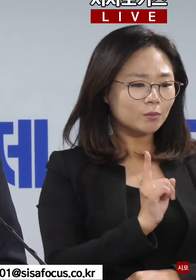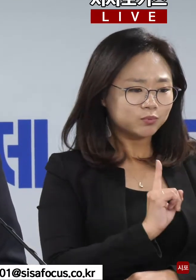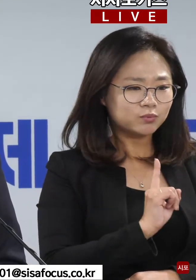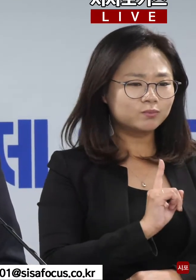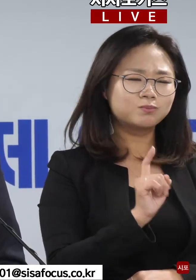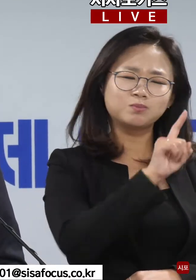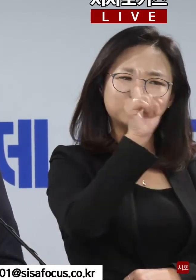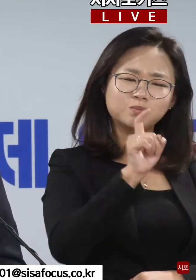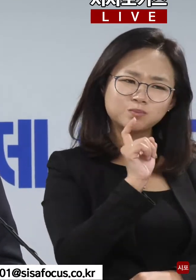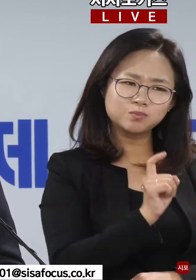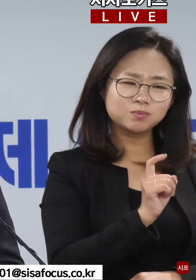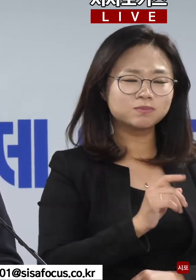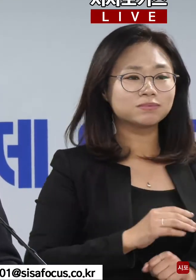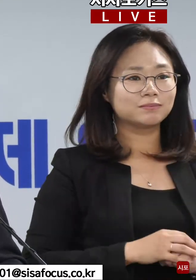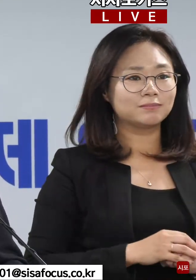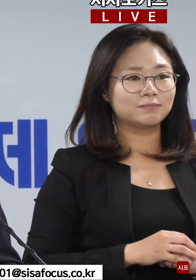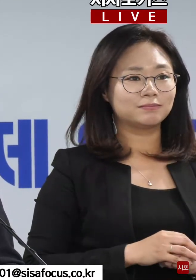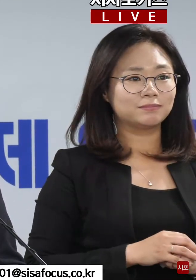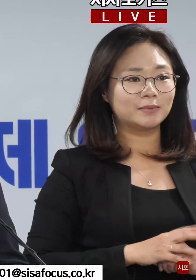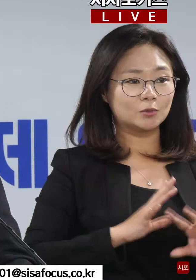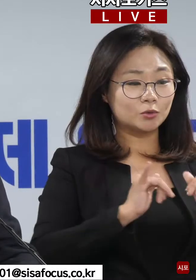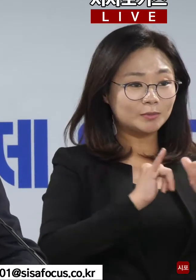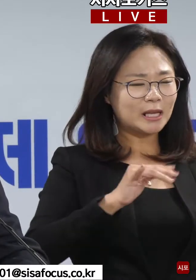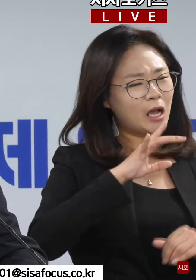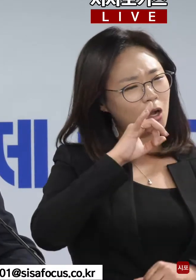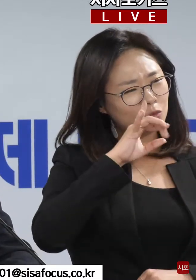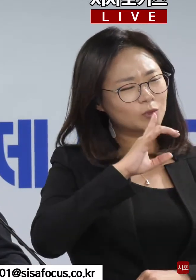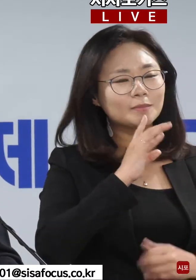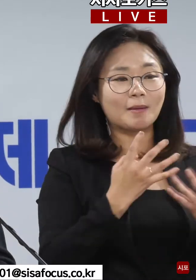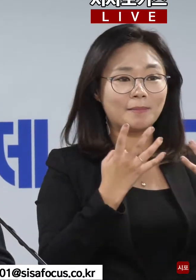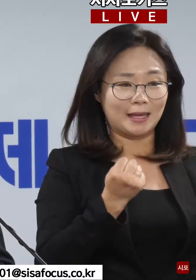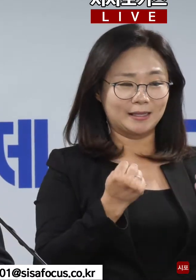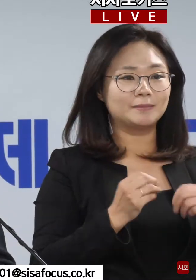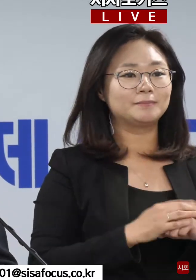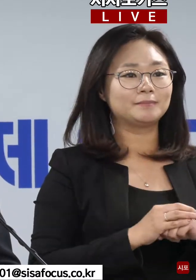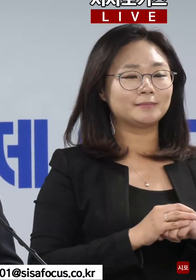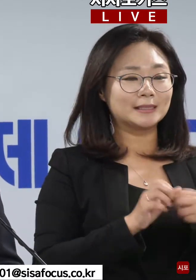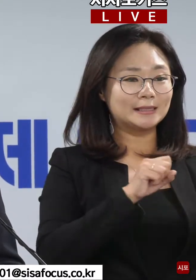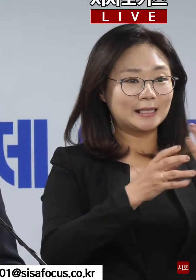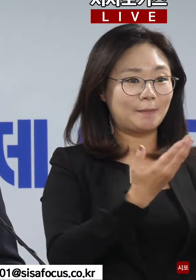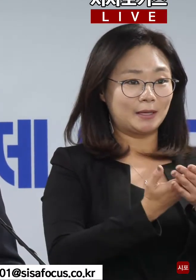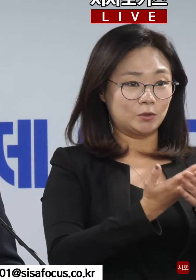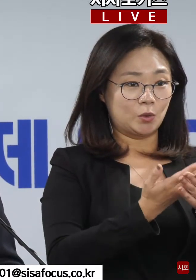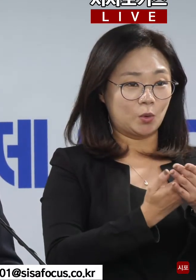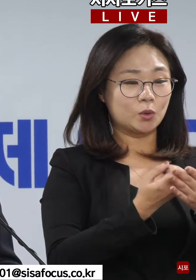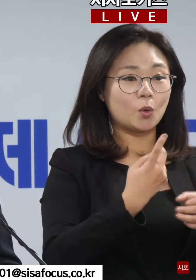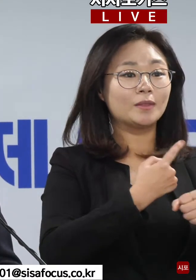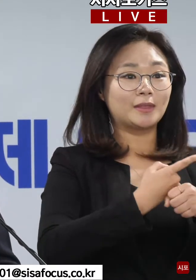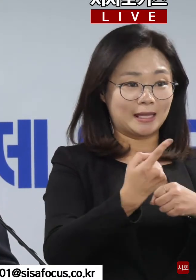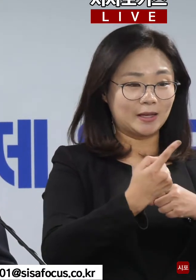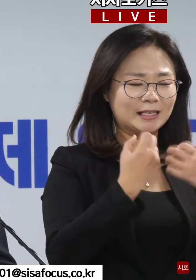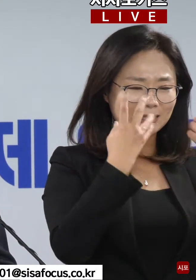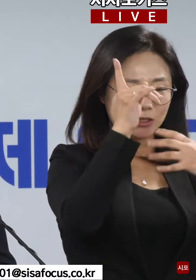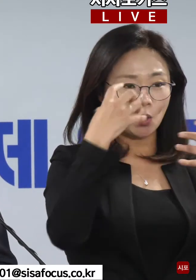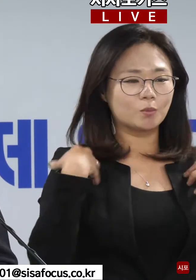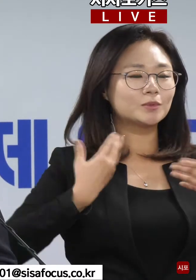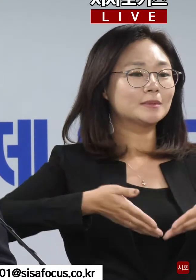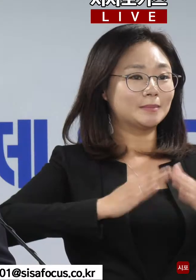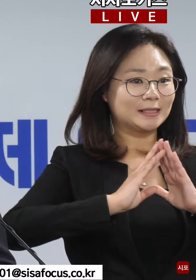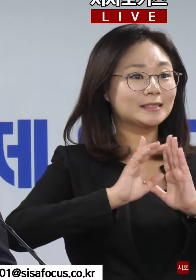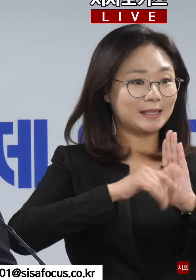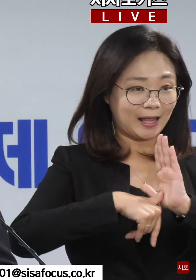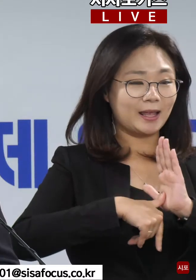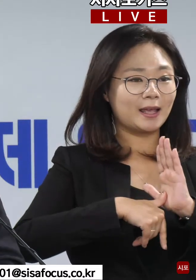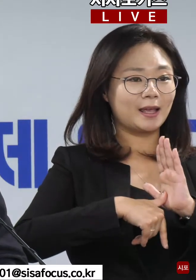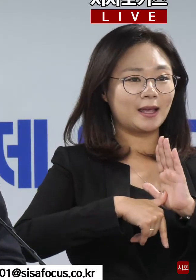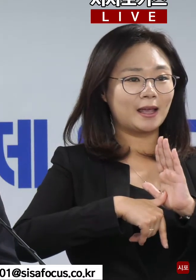있는 것이냐. 과연 이런 국민들의 궁금증이 많습니다. 내년에는 또 만약에 새로운 정부가